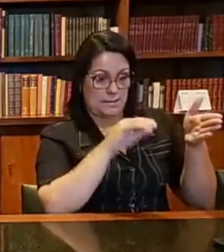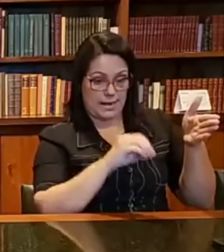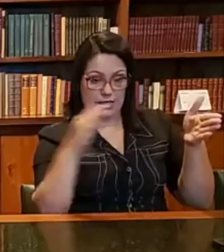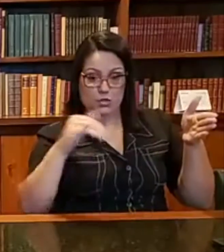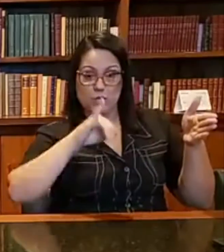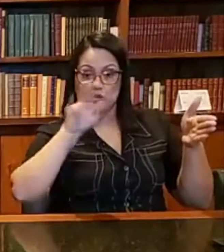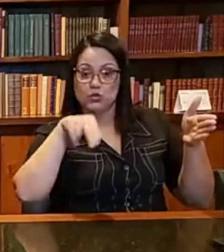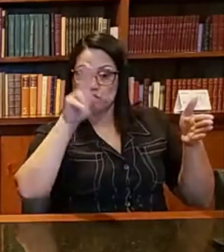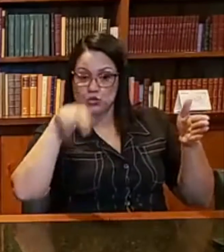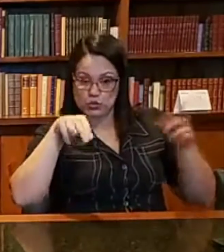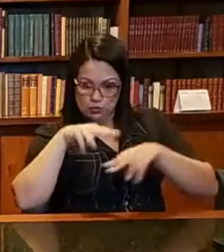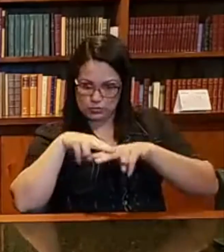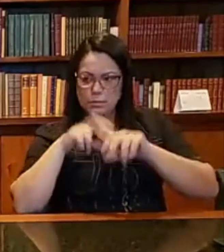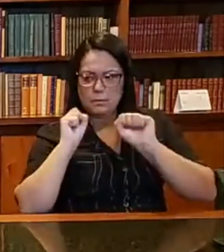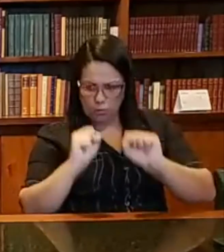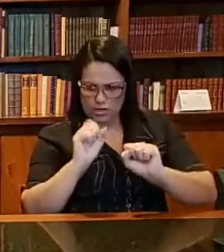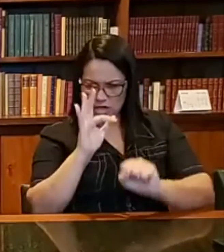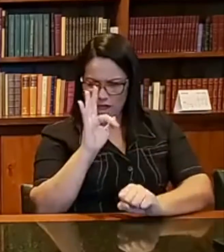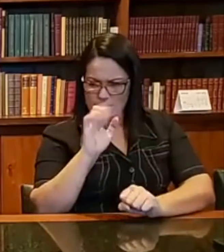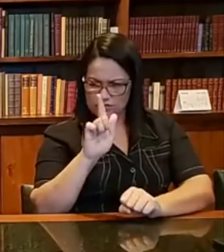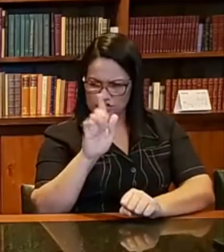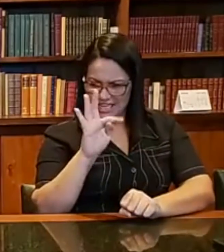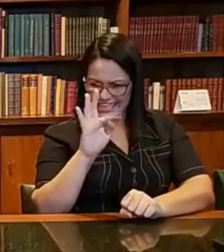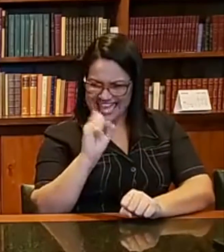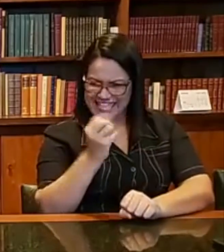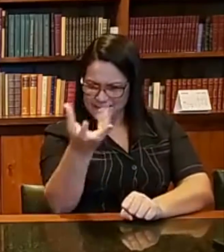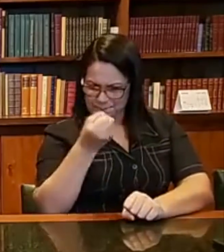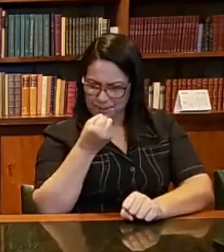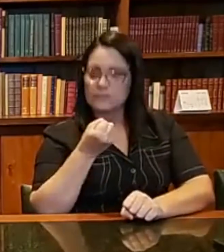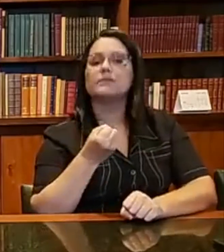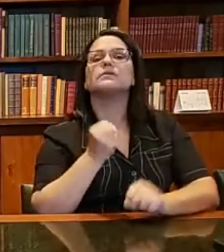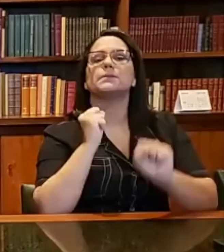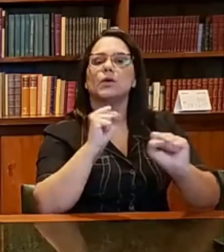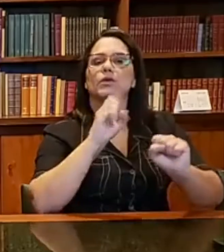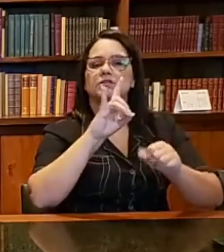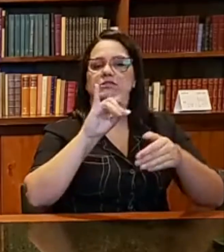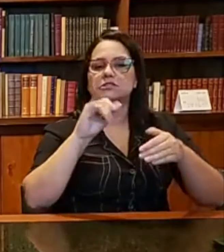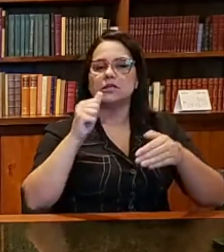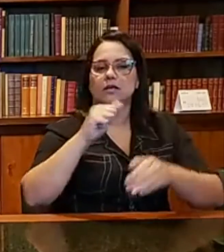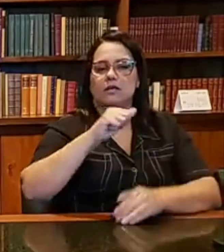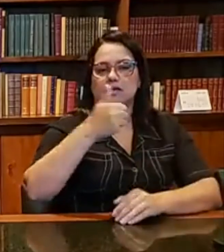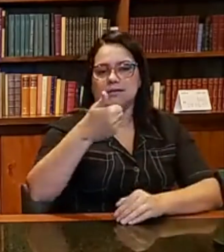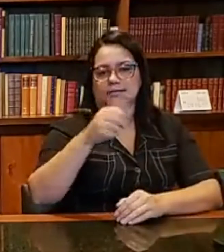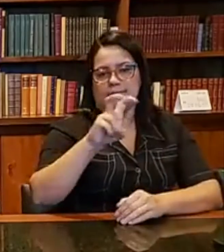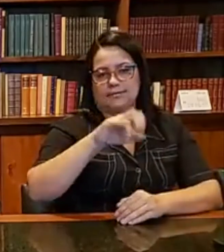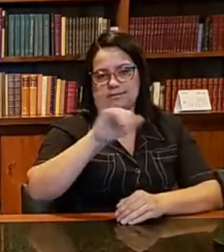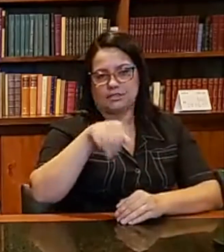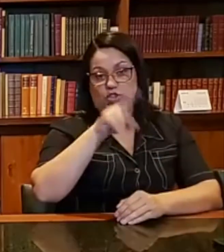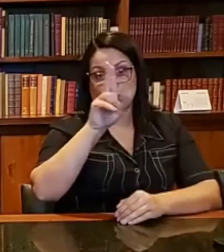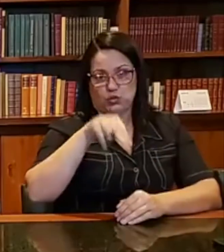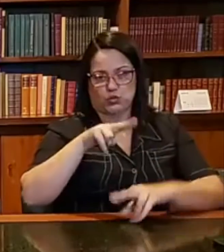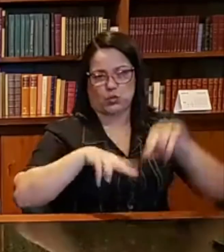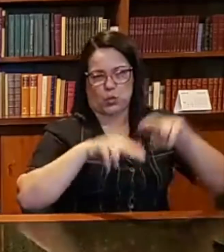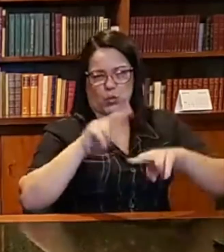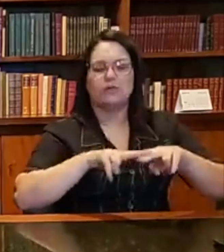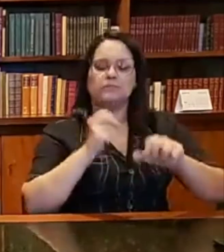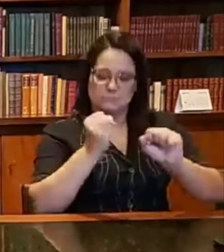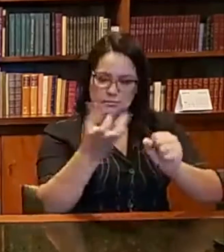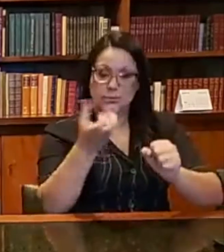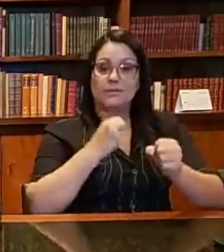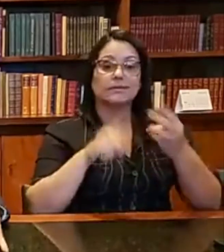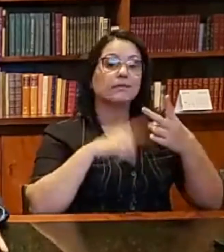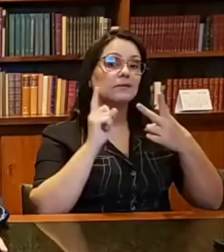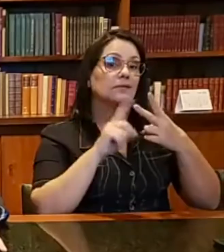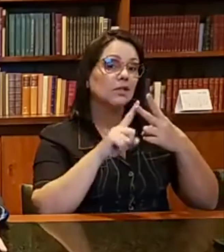garantia, vai poder requerer até R$ 1.045, se eu não me engano. A partir do dia 15 de junho, se eu não me engano, e ainda tem um segundo